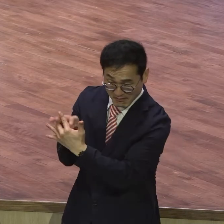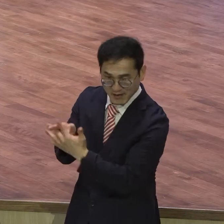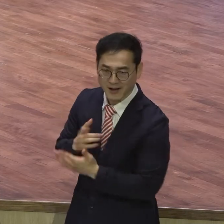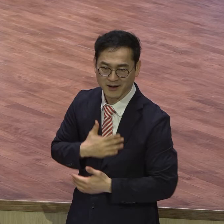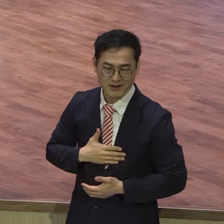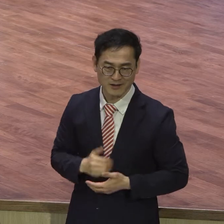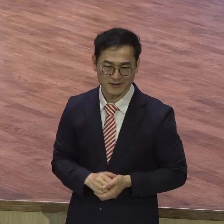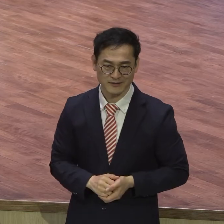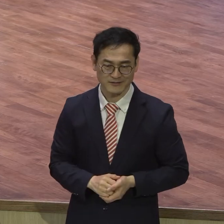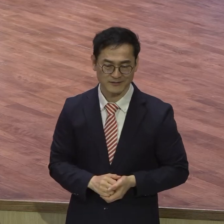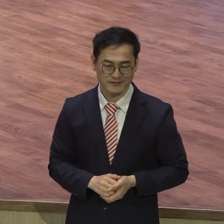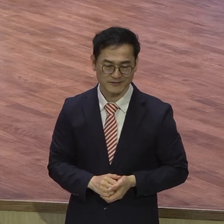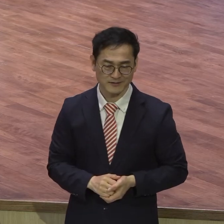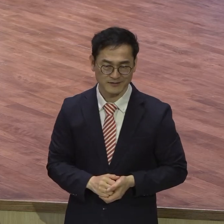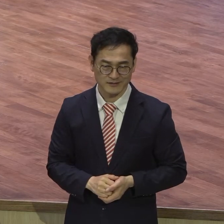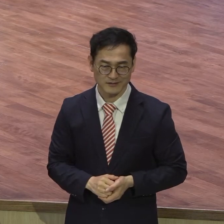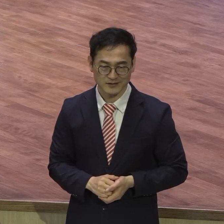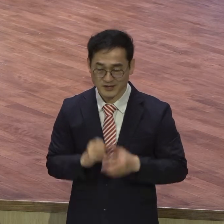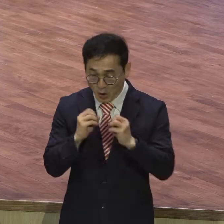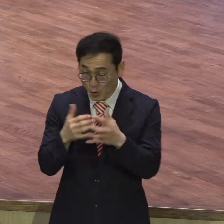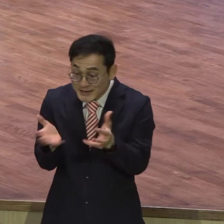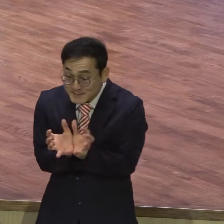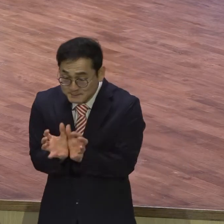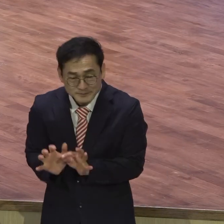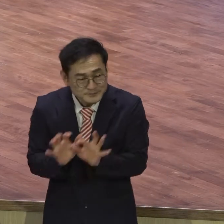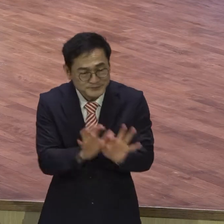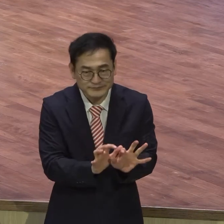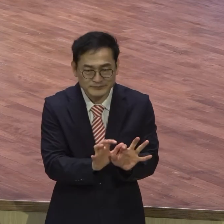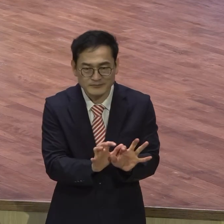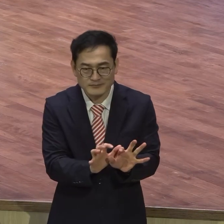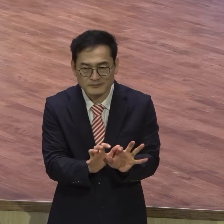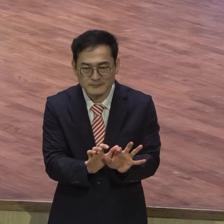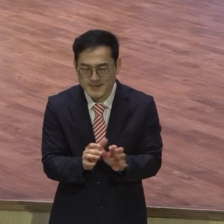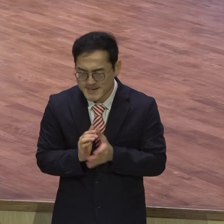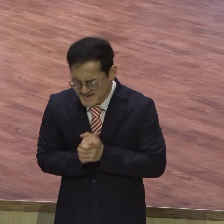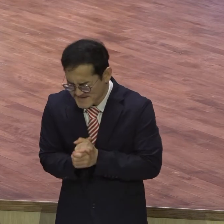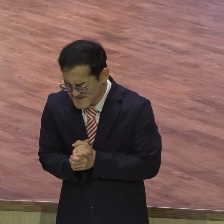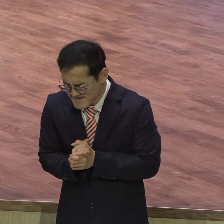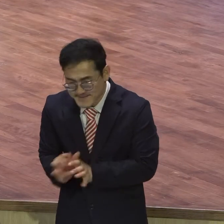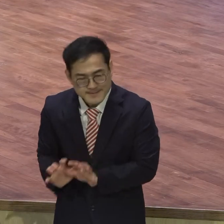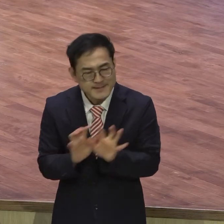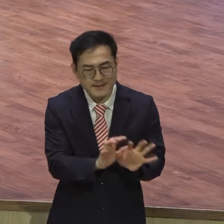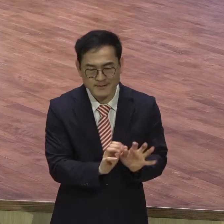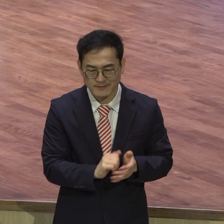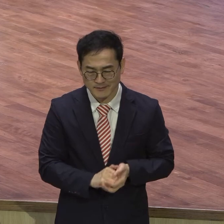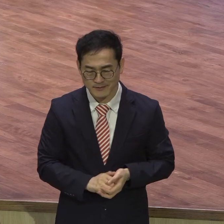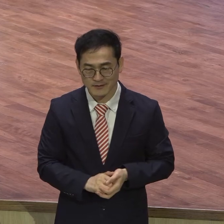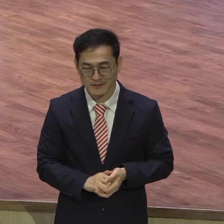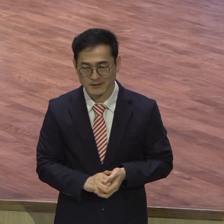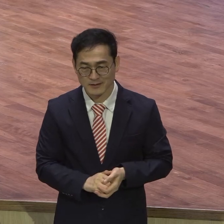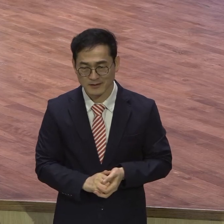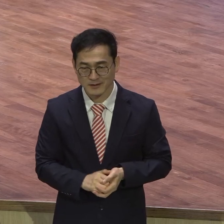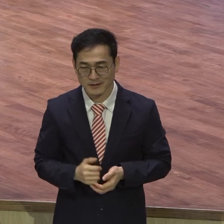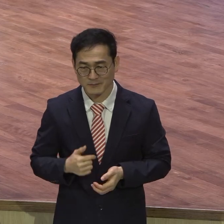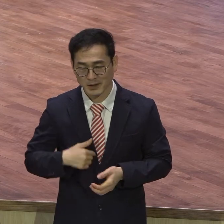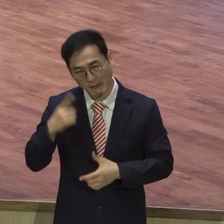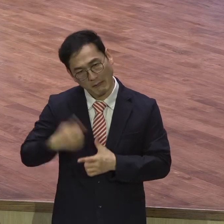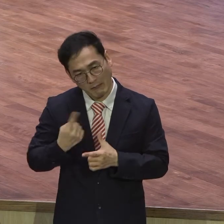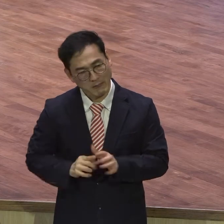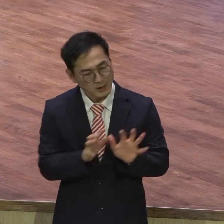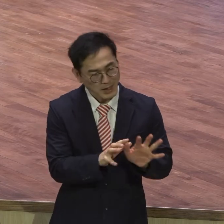무속 전도 팀들 나가는 팀들 보통 무장하고 나가는 거 아니에요 잘못 잡혀요 잡혀